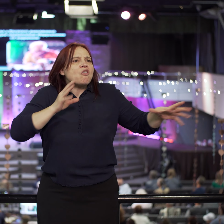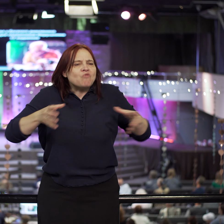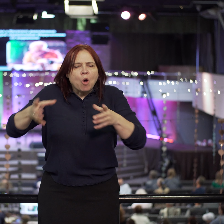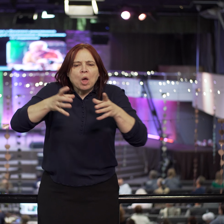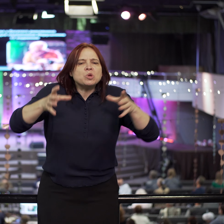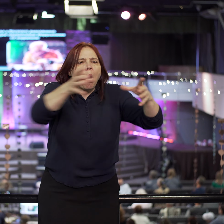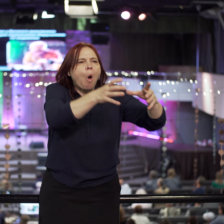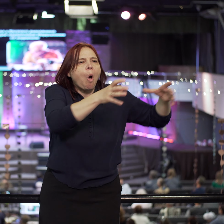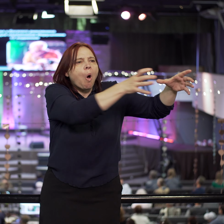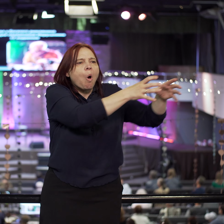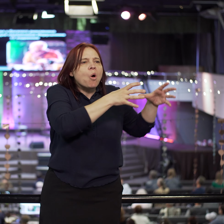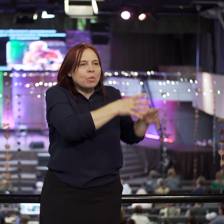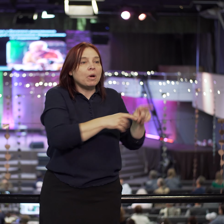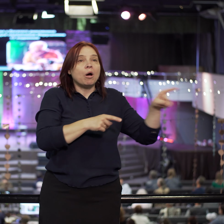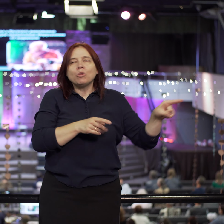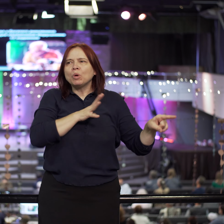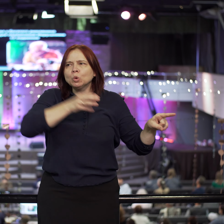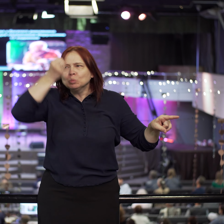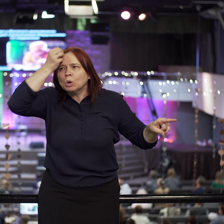был человек проворный, он собирал воду.